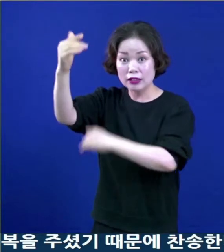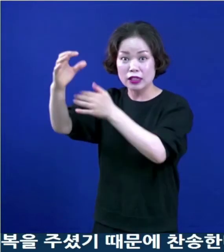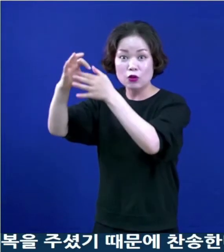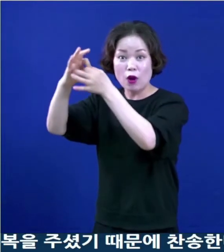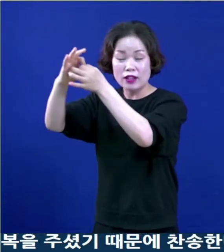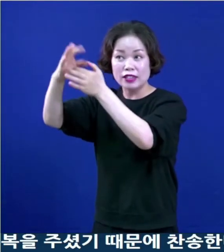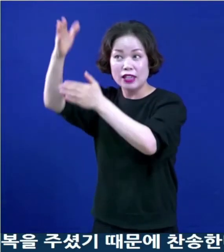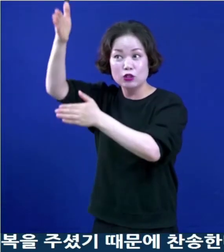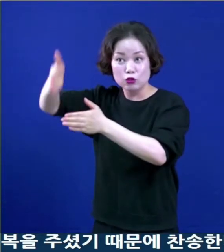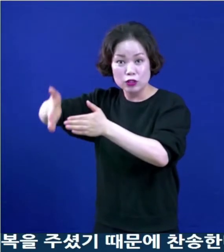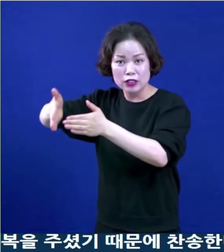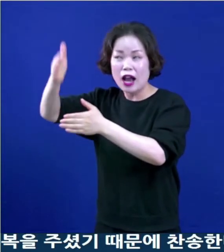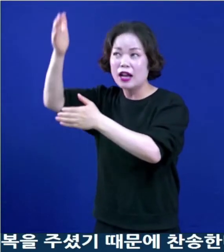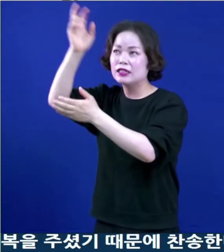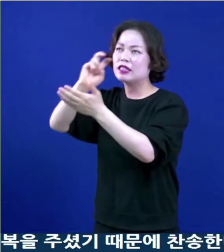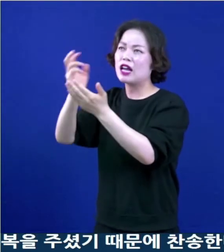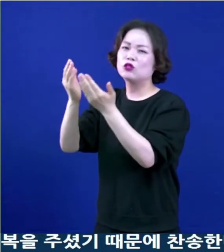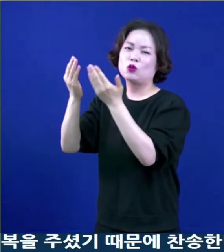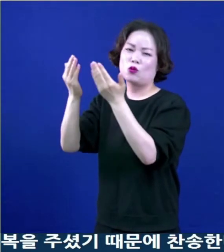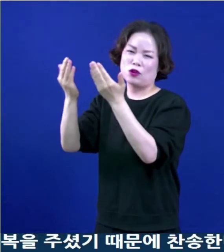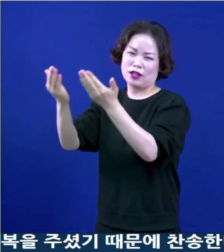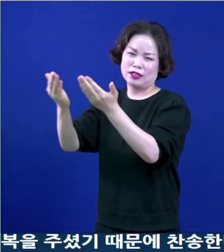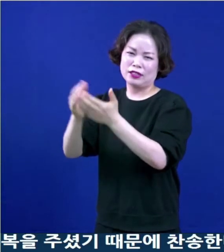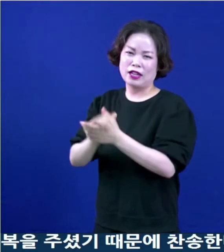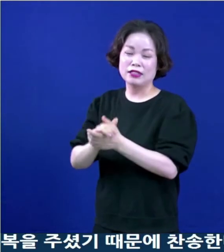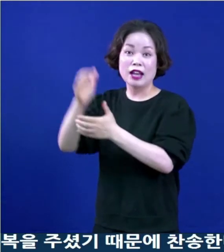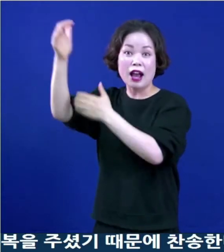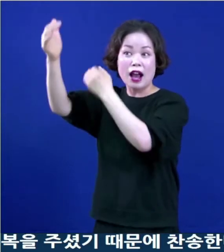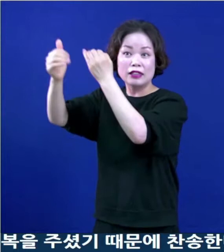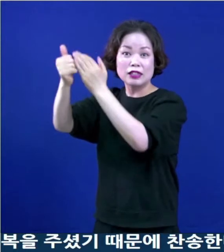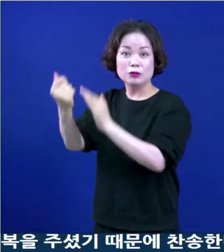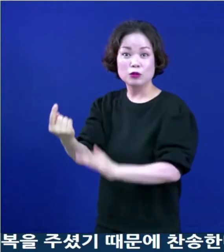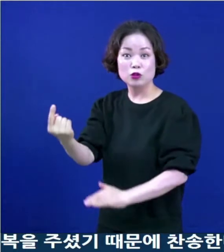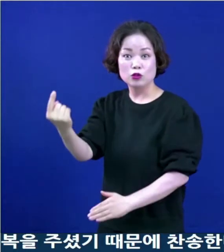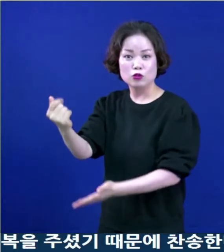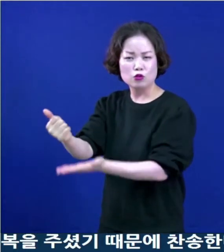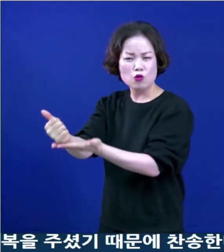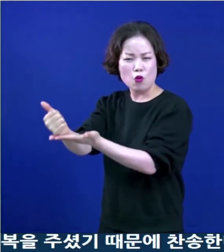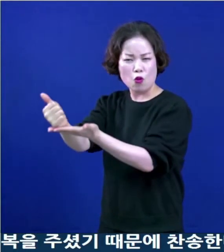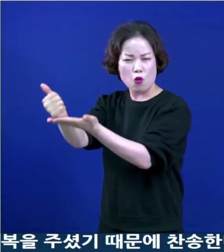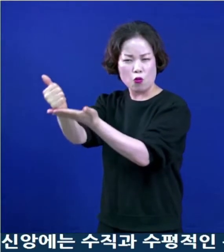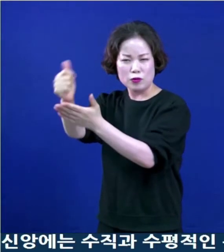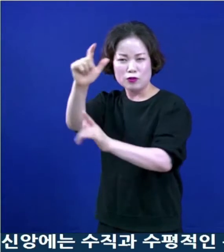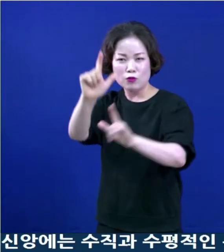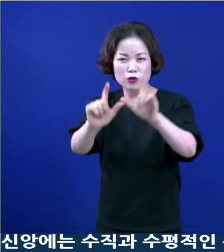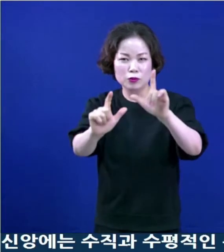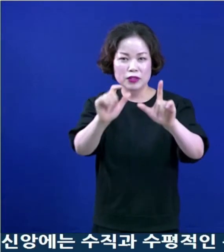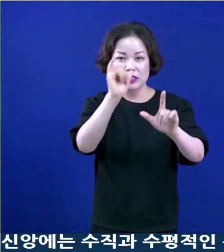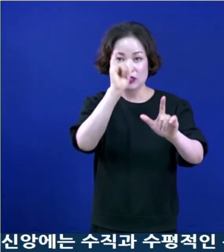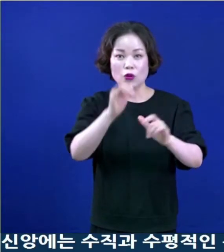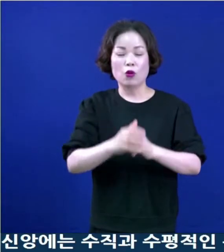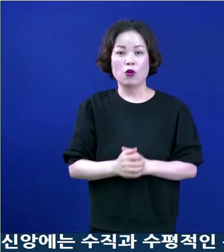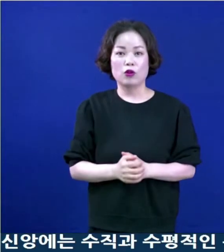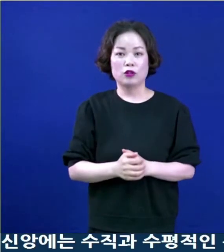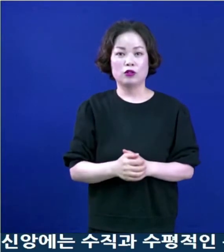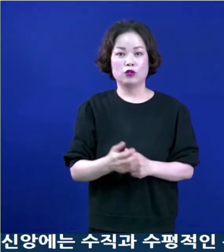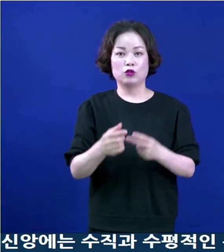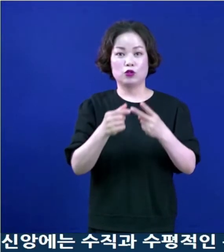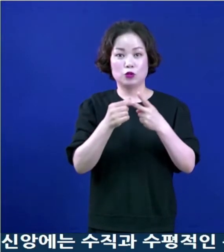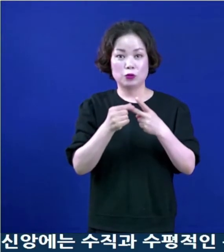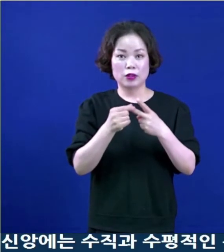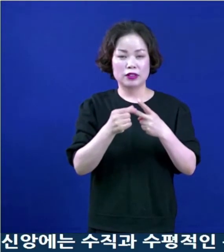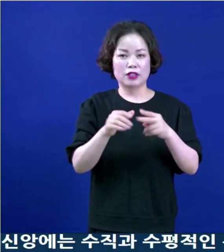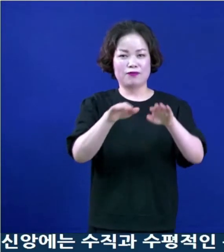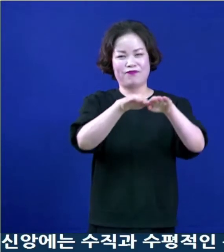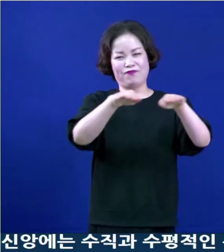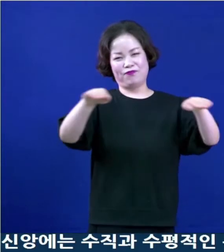겁니다. 찬송하리로다, 여기에도요 하나님을 높이는 모습이 들어가 있습니다. 두 번째 신앙의 측면은